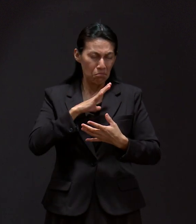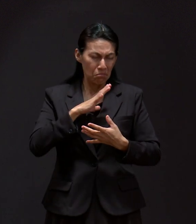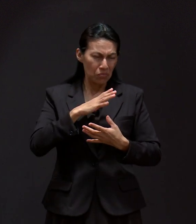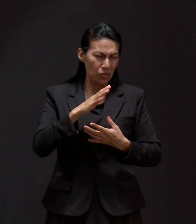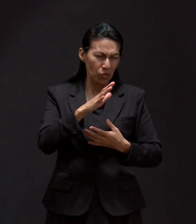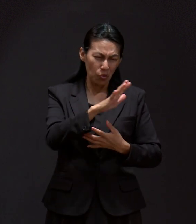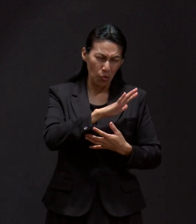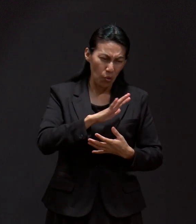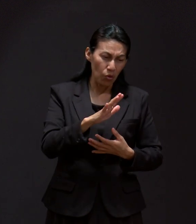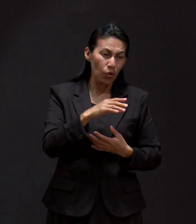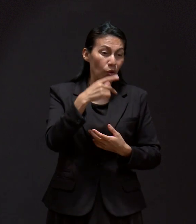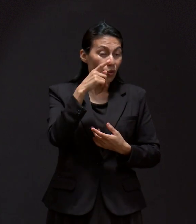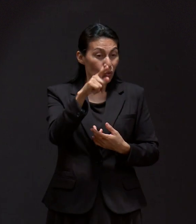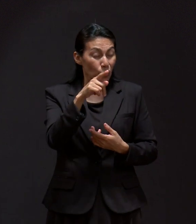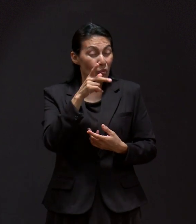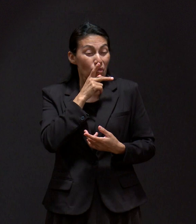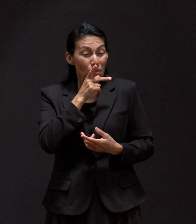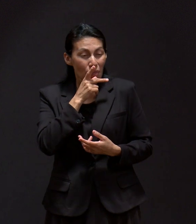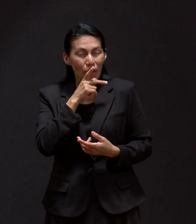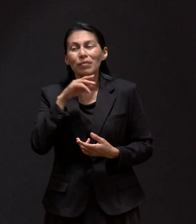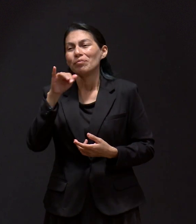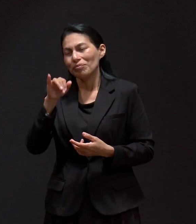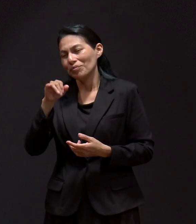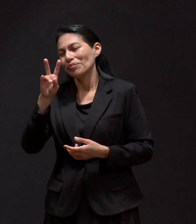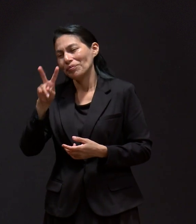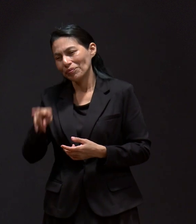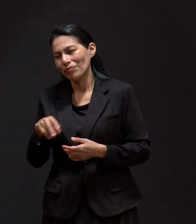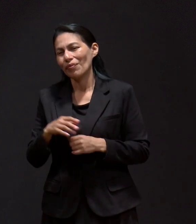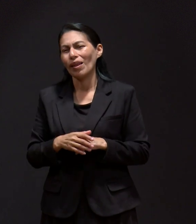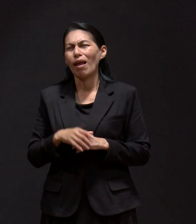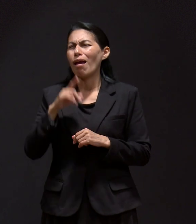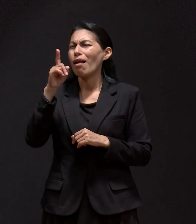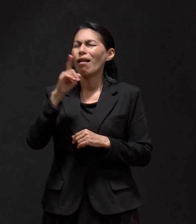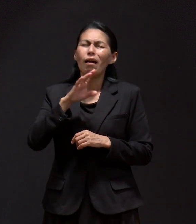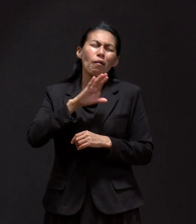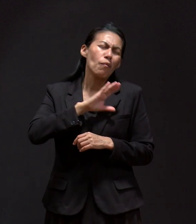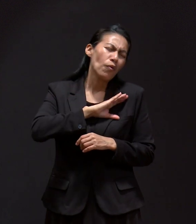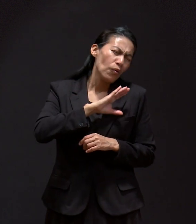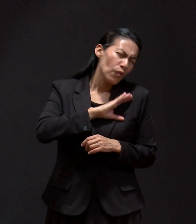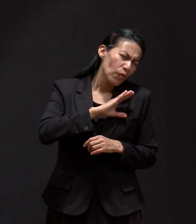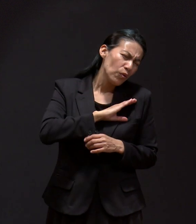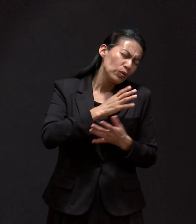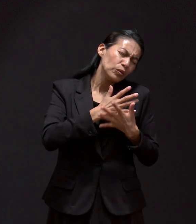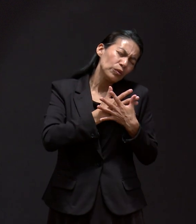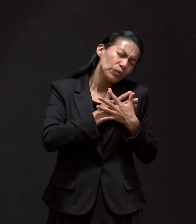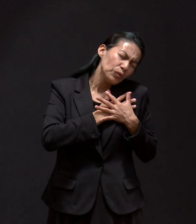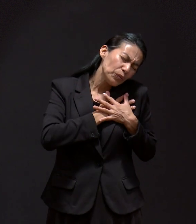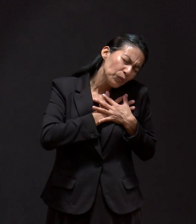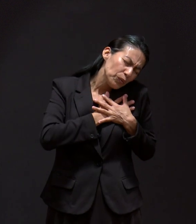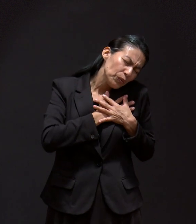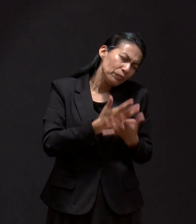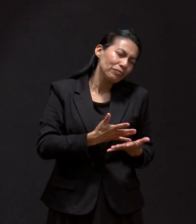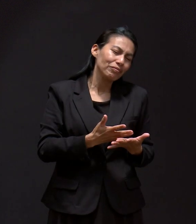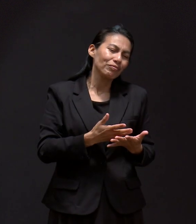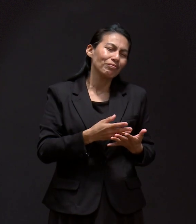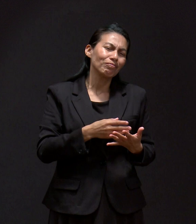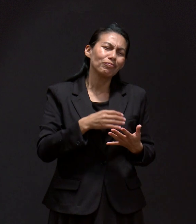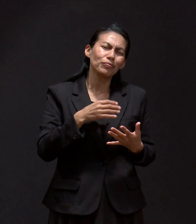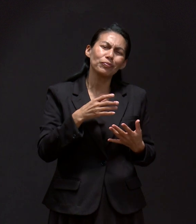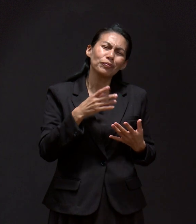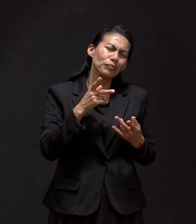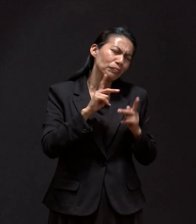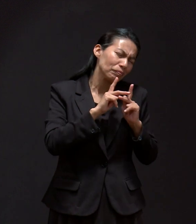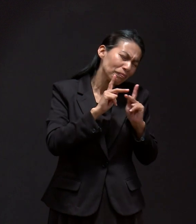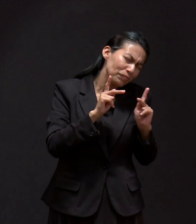recursos más también es tu papá tu padre celestial amoroso tierno así